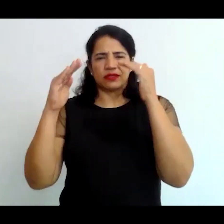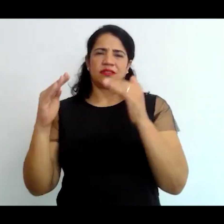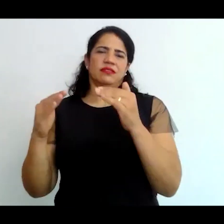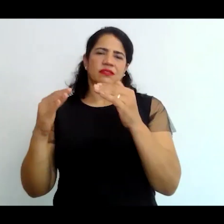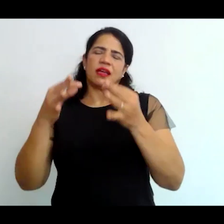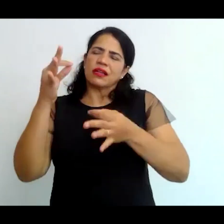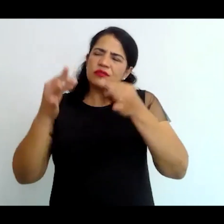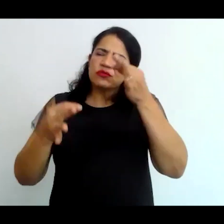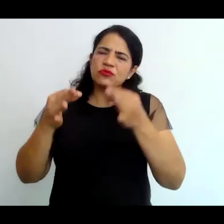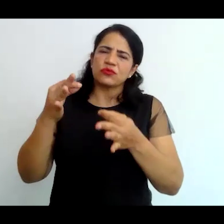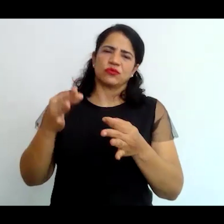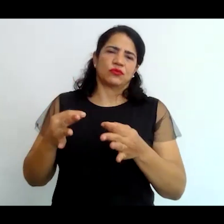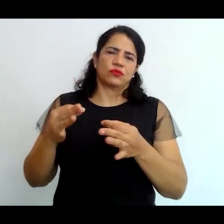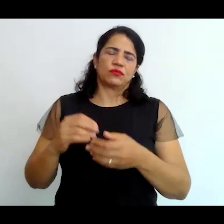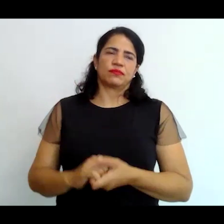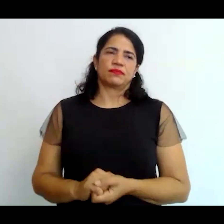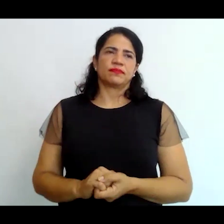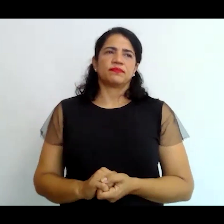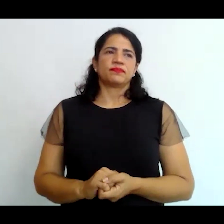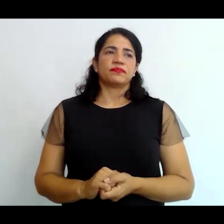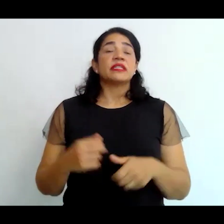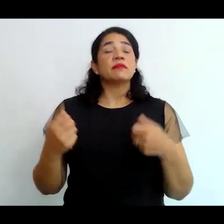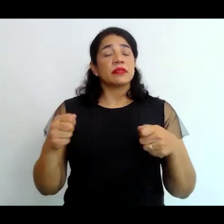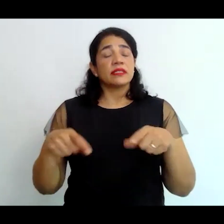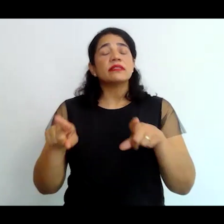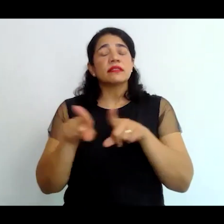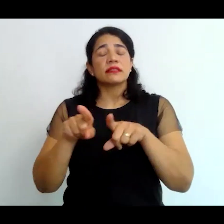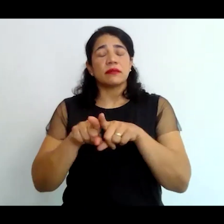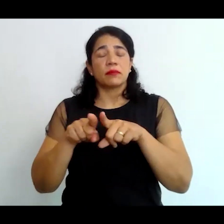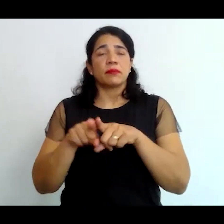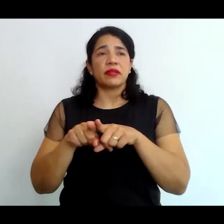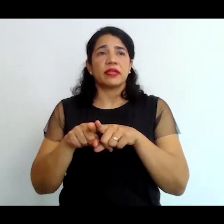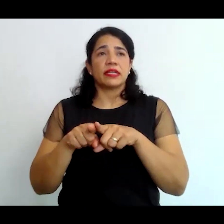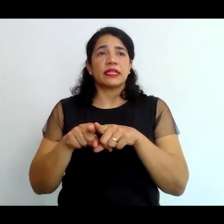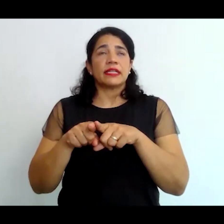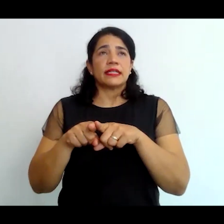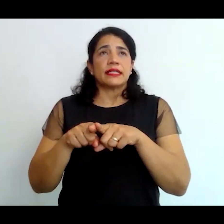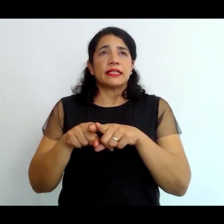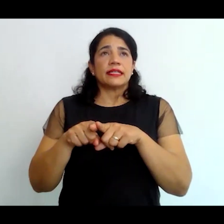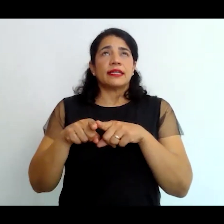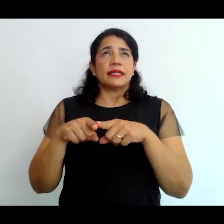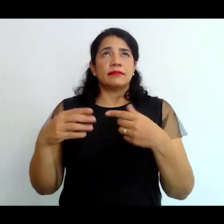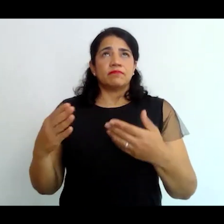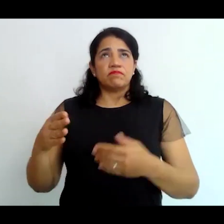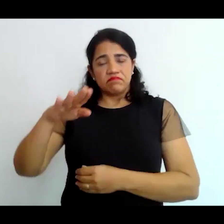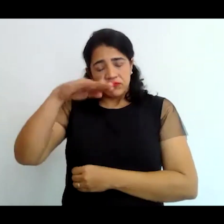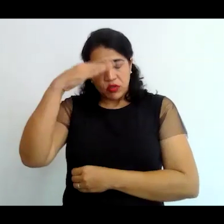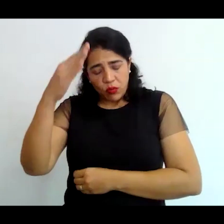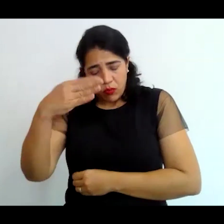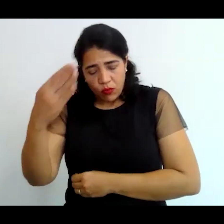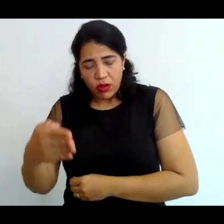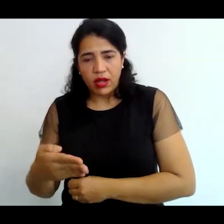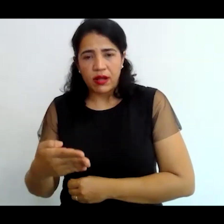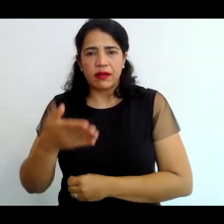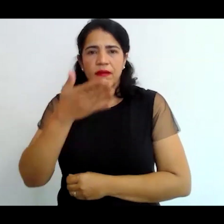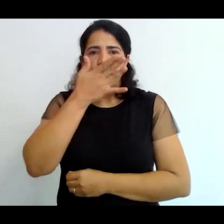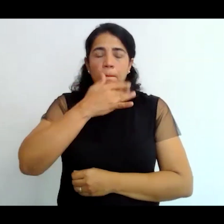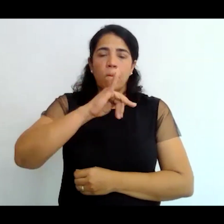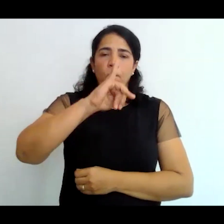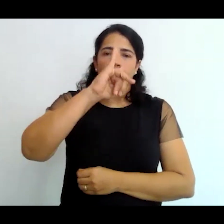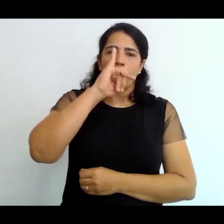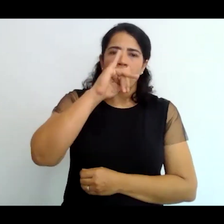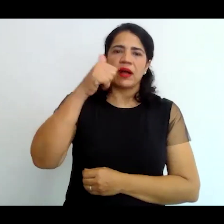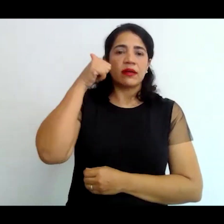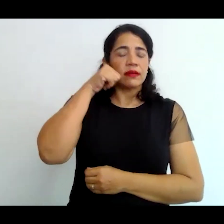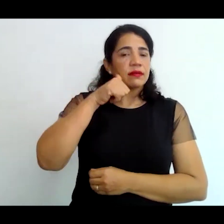teu pai e a tua mãe, que é o primeiro mandamento, com promessa, para que te vá bem, seja de longa vida sobre a terra. Irmãos, honrar é mais do